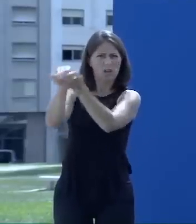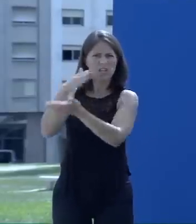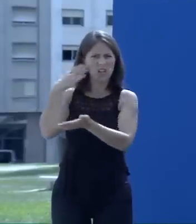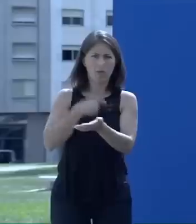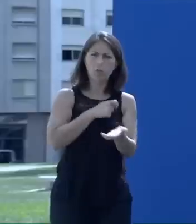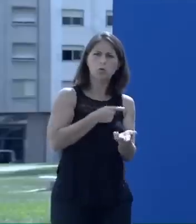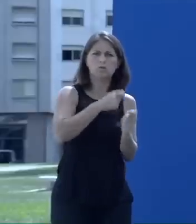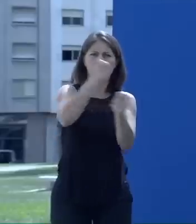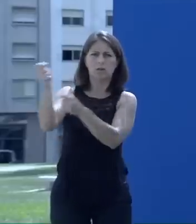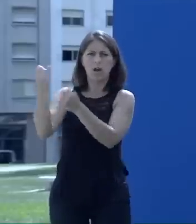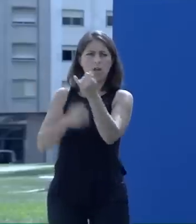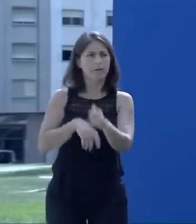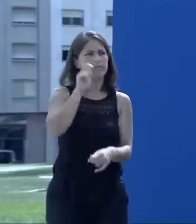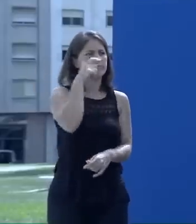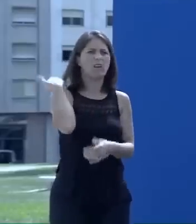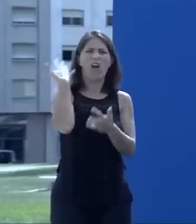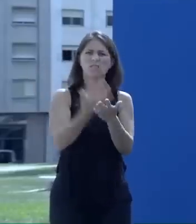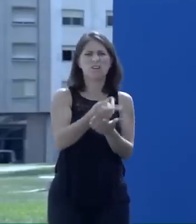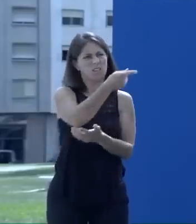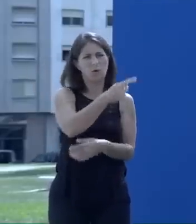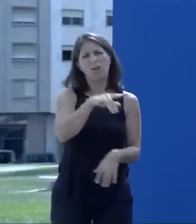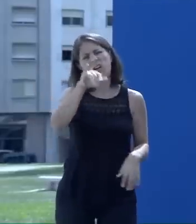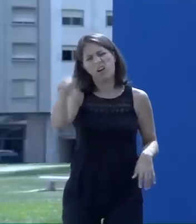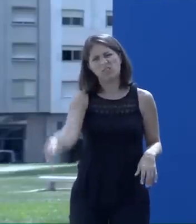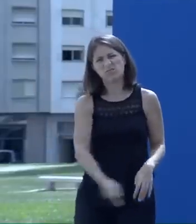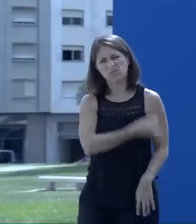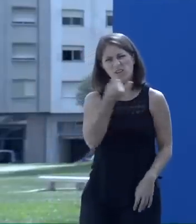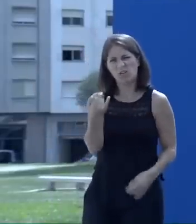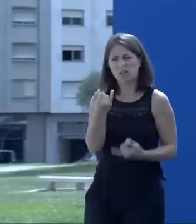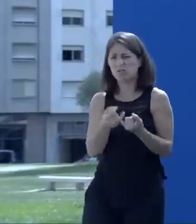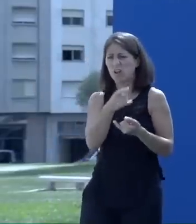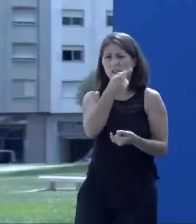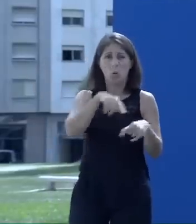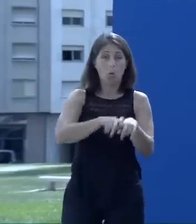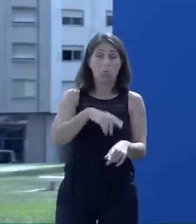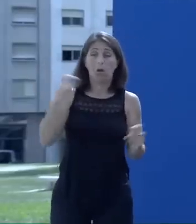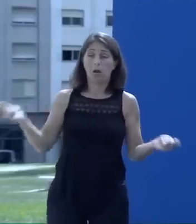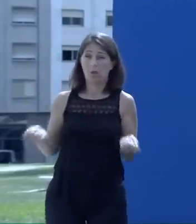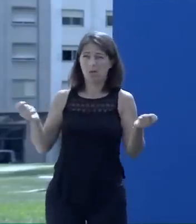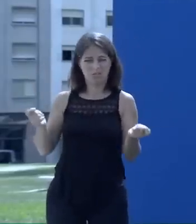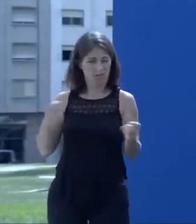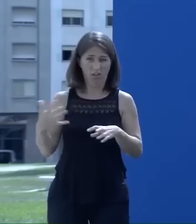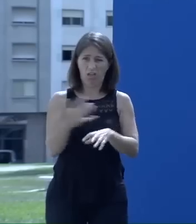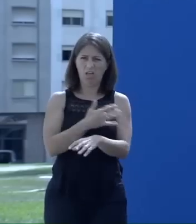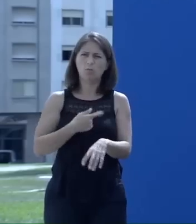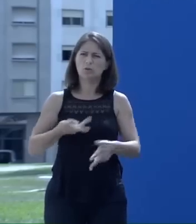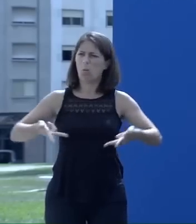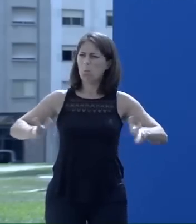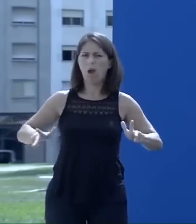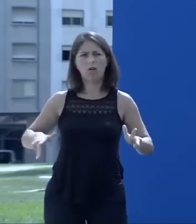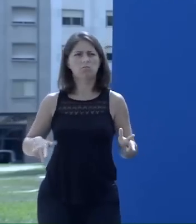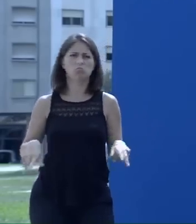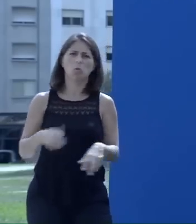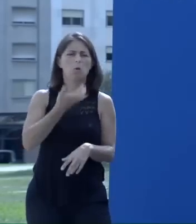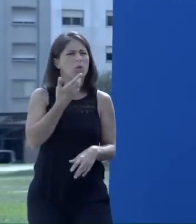Popular, fronte un Feijóo que estaba cansado do país, tan cansado estaba que estuvo facendo pre-campaña sentado nun banco. Home, se